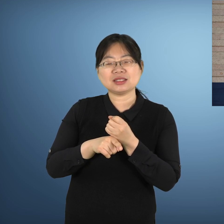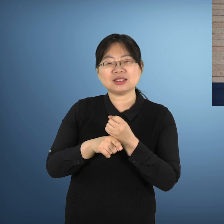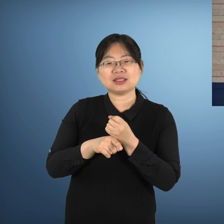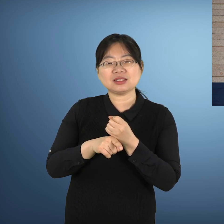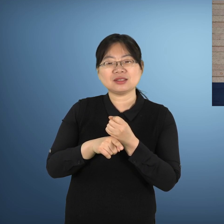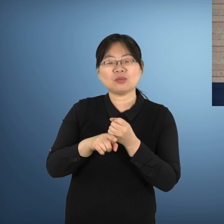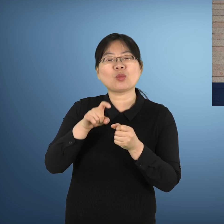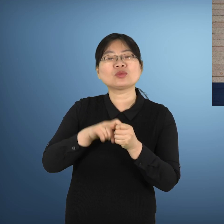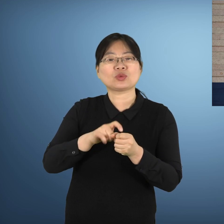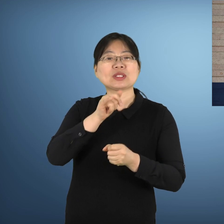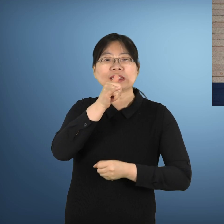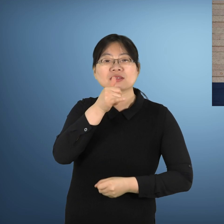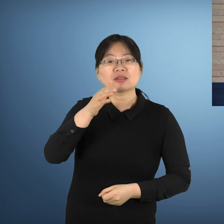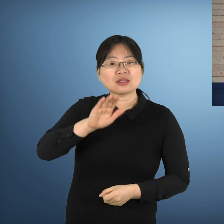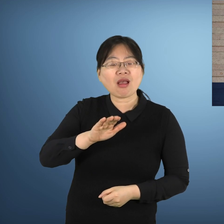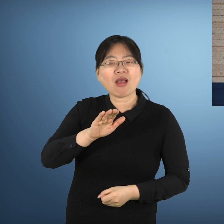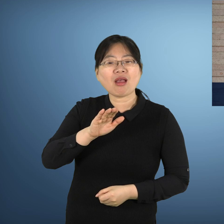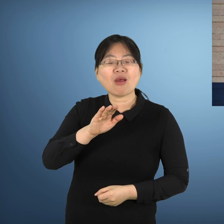부르셨을까요?